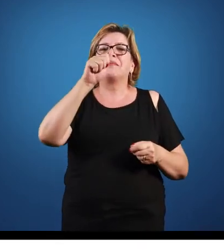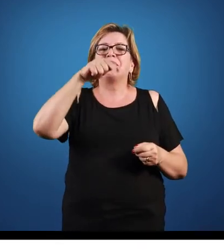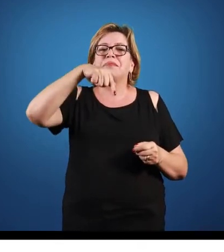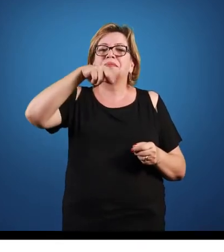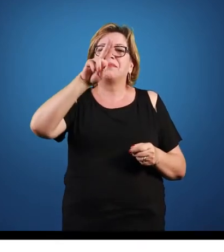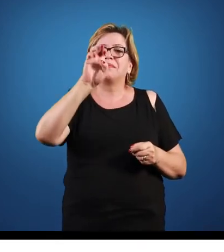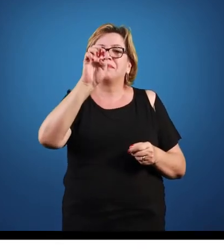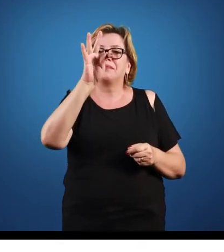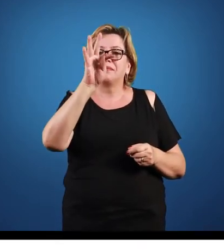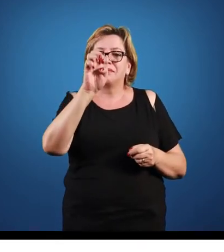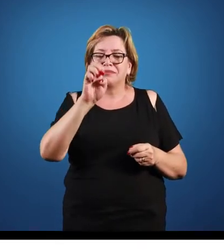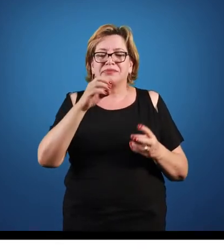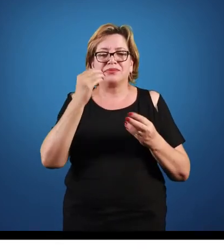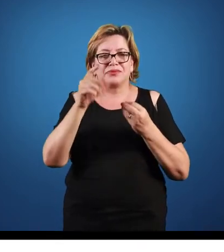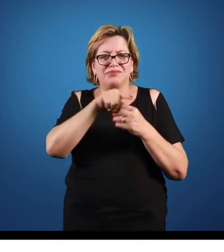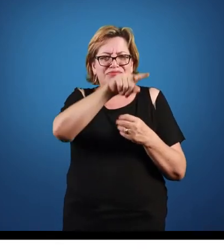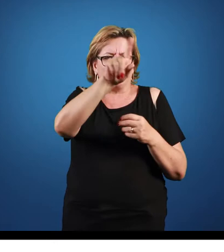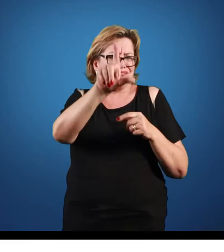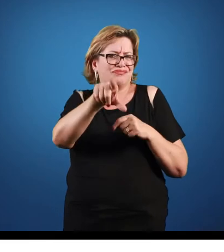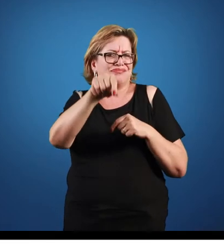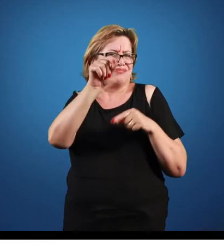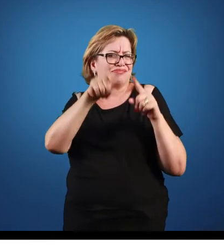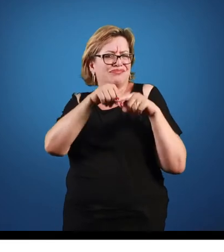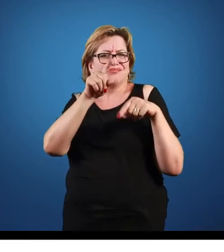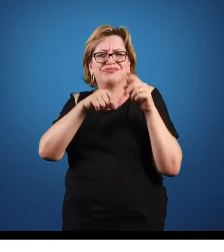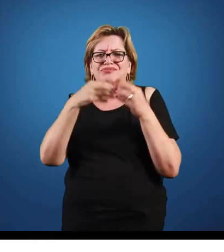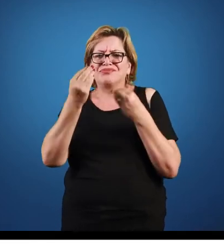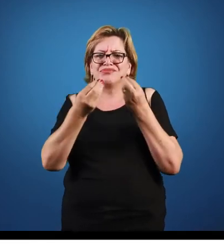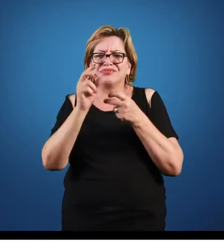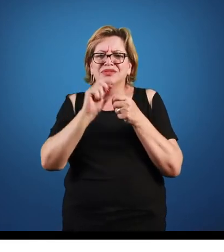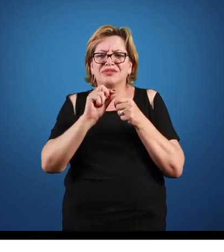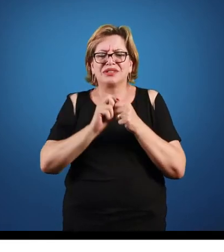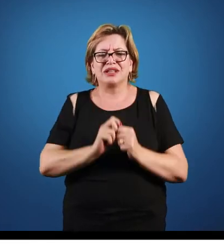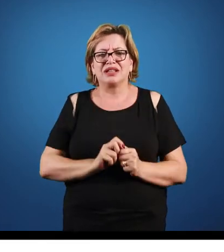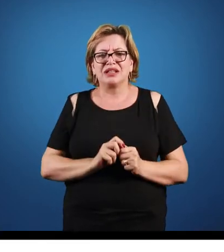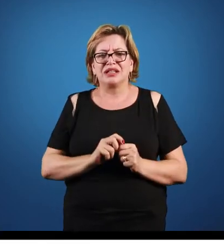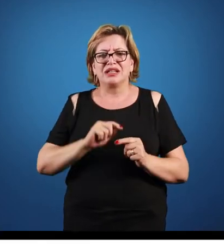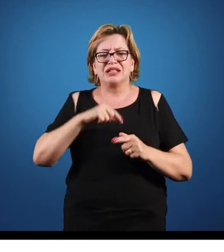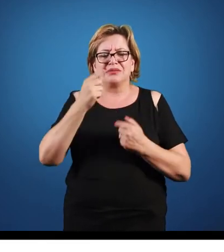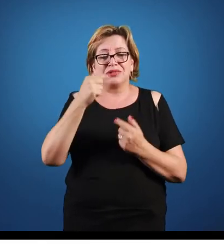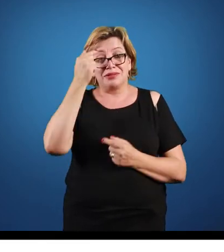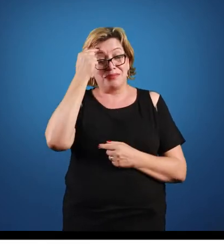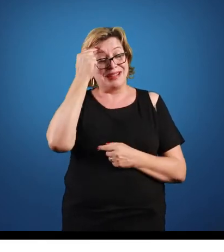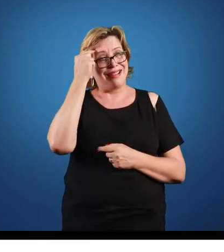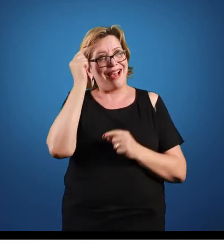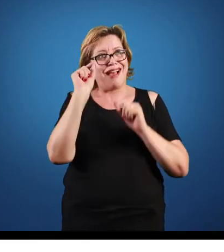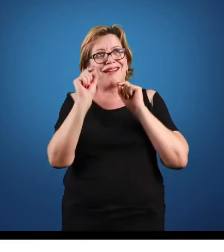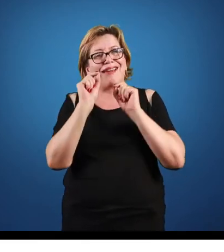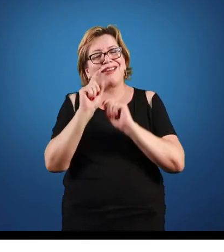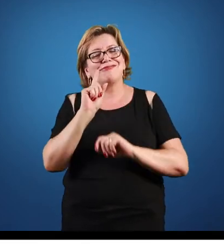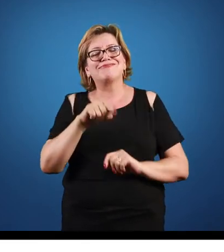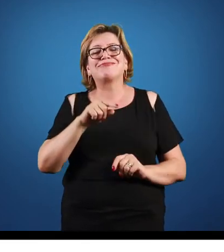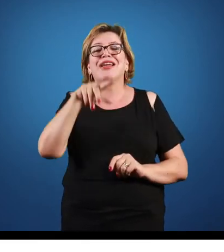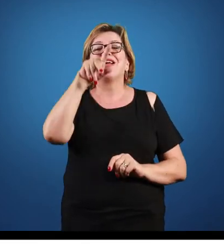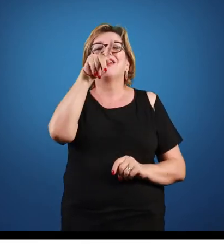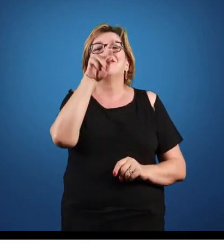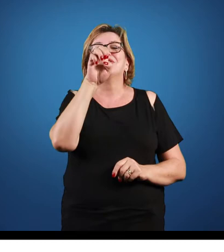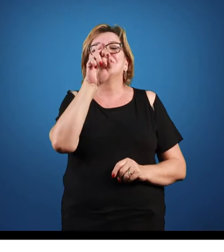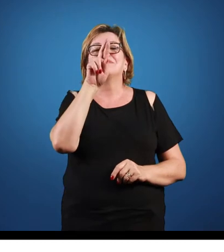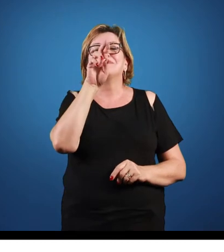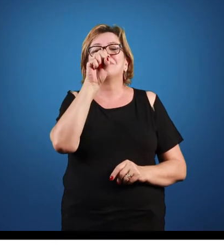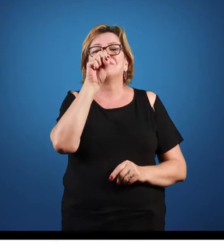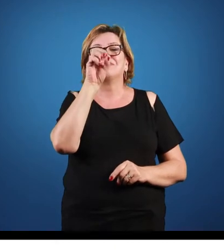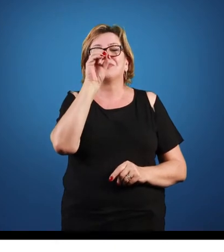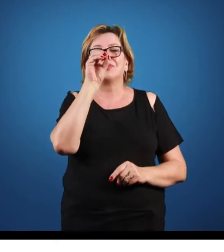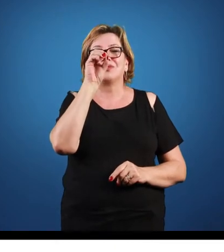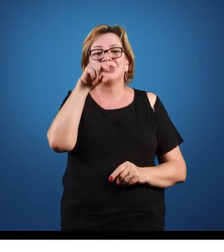pode fazer o material como você achar melhor oprah esse cenário e depois pensar nos personagens aí decidi que o personagem que você vai usar dentro daquele